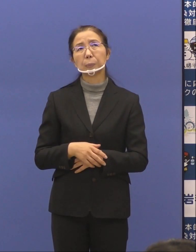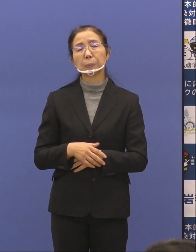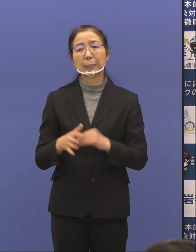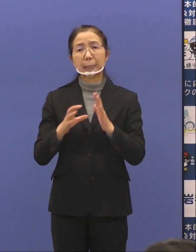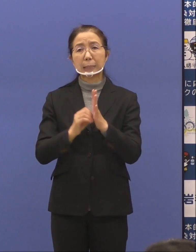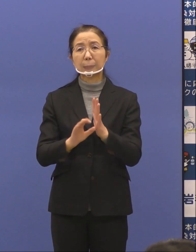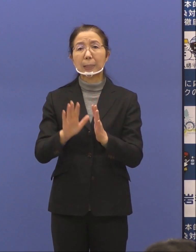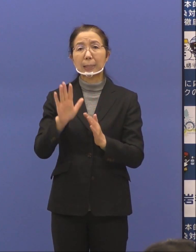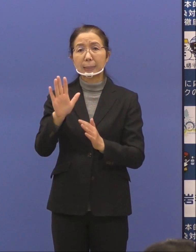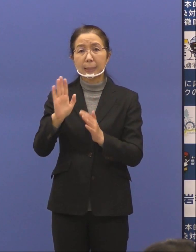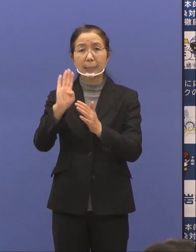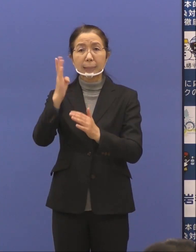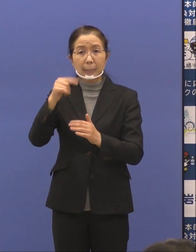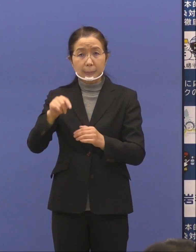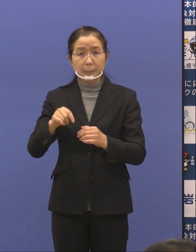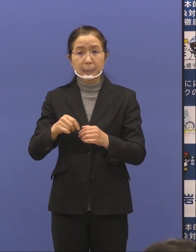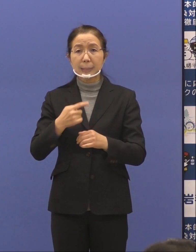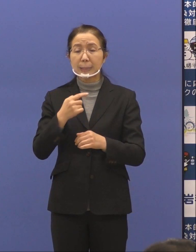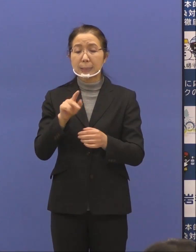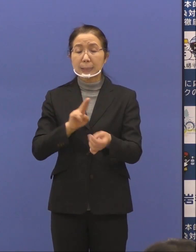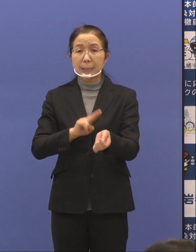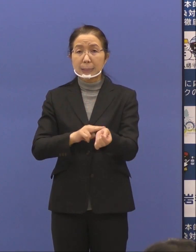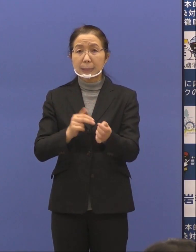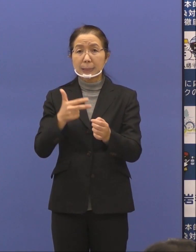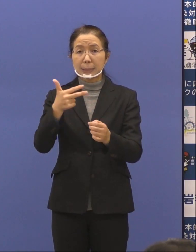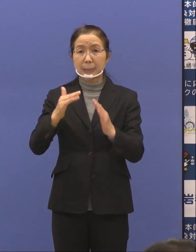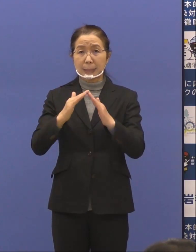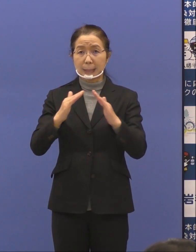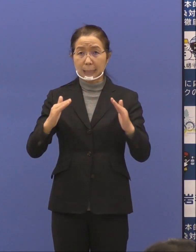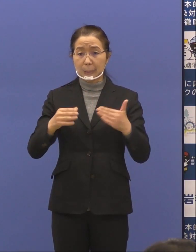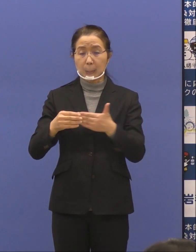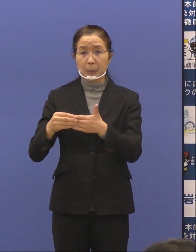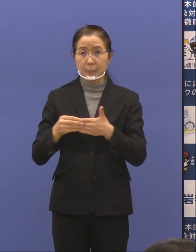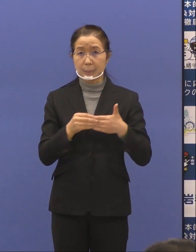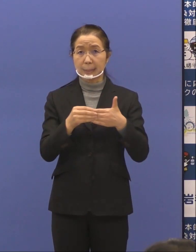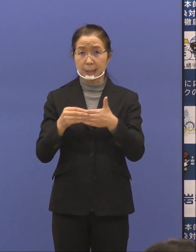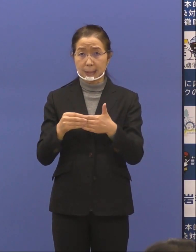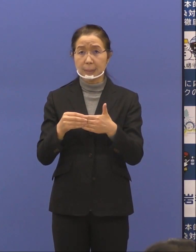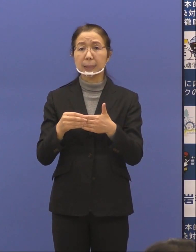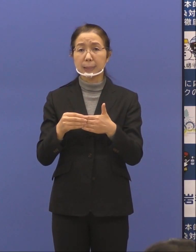岩手県医師会と県で、連携し